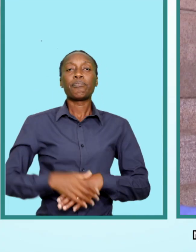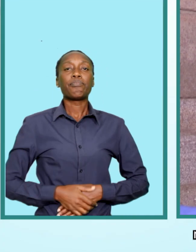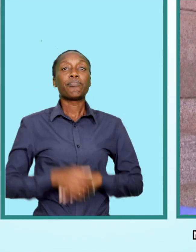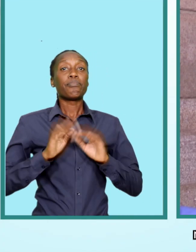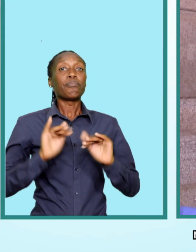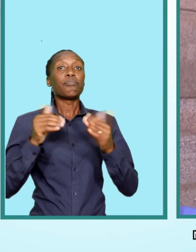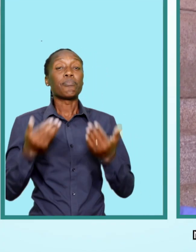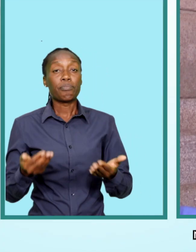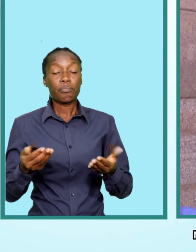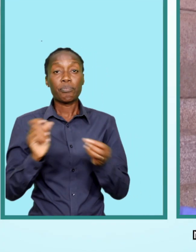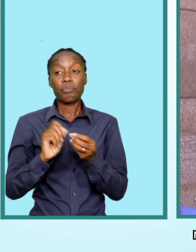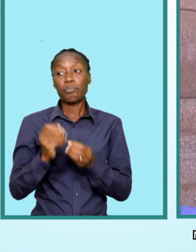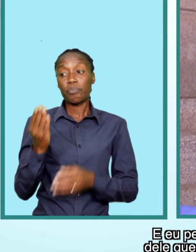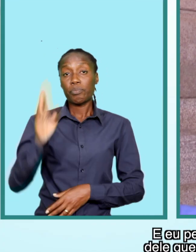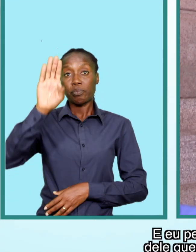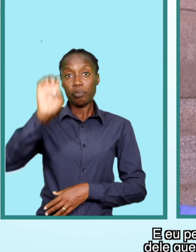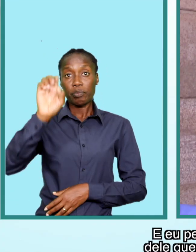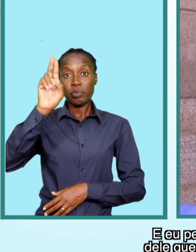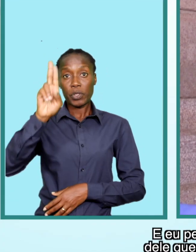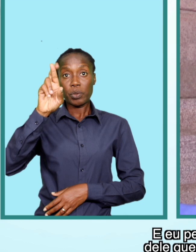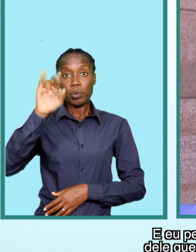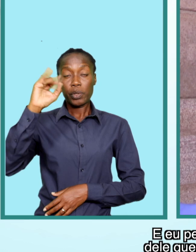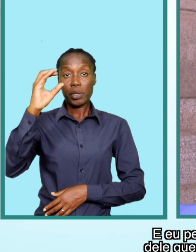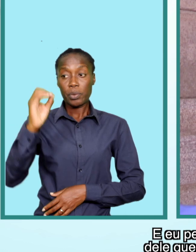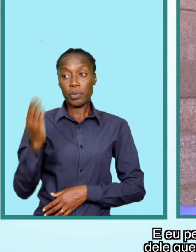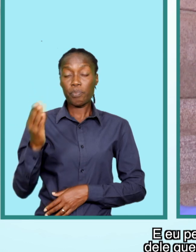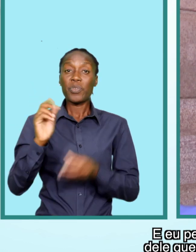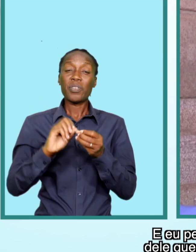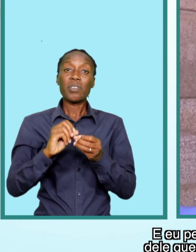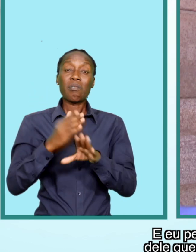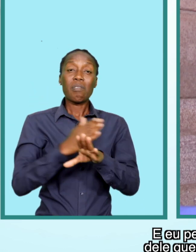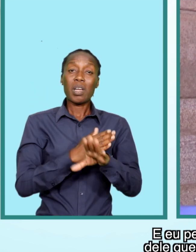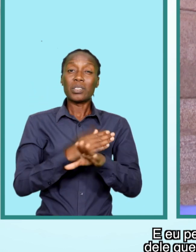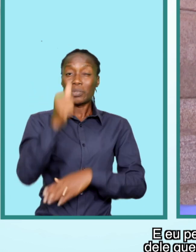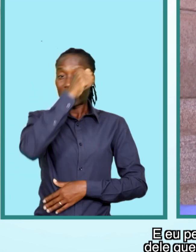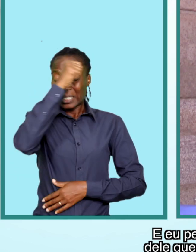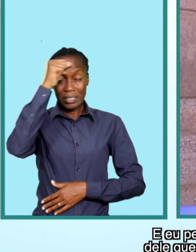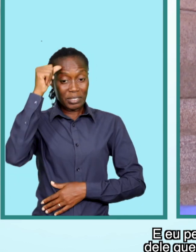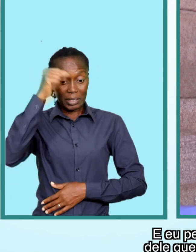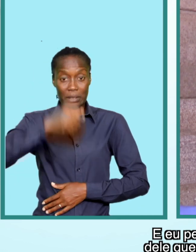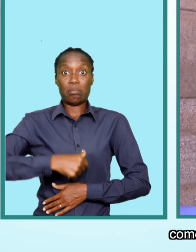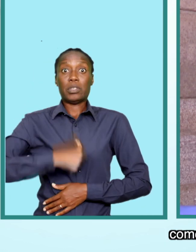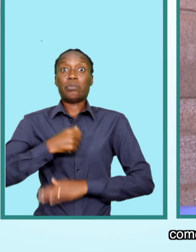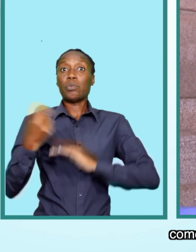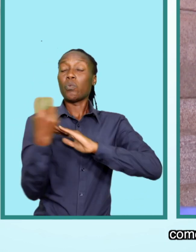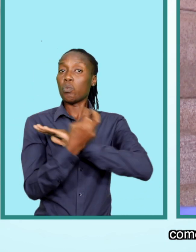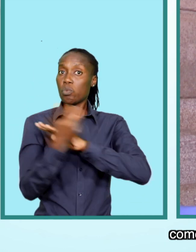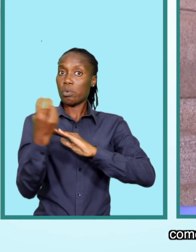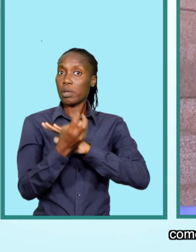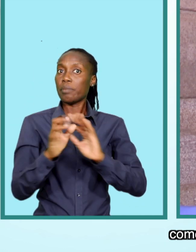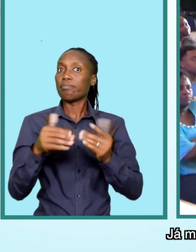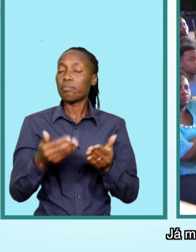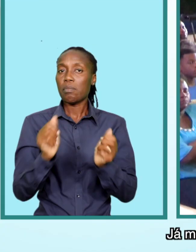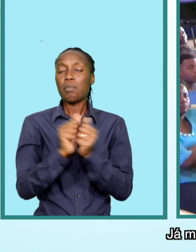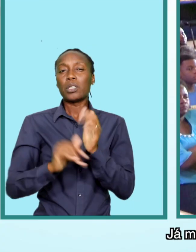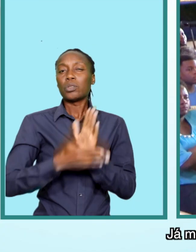coisas não podem mexer, ele não pode mexer. E eu percebi também que existem momentos dele que eu tenho que respeitar o espaço dele, como ele também deve respeitar o